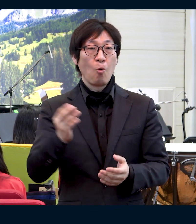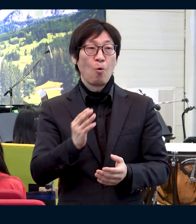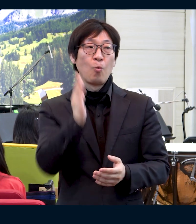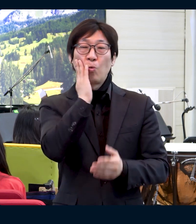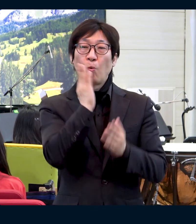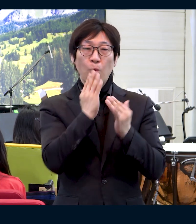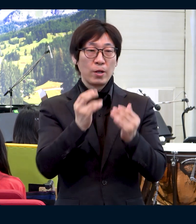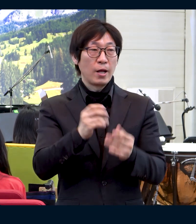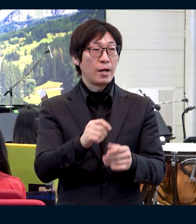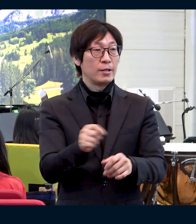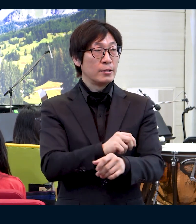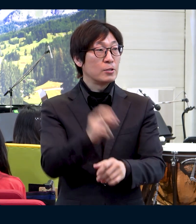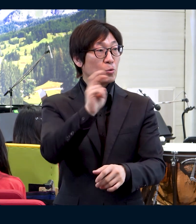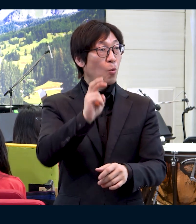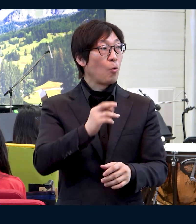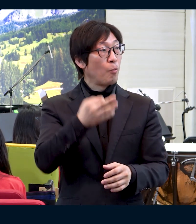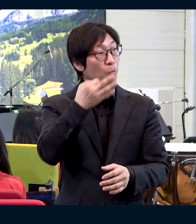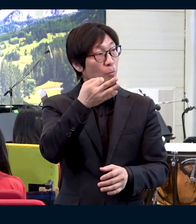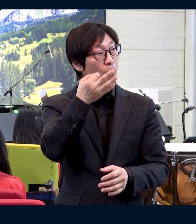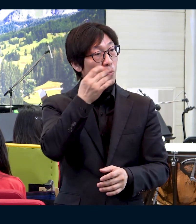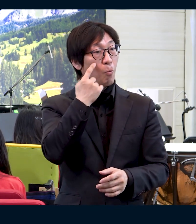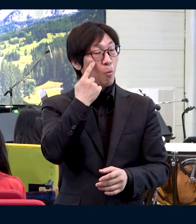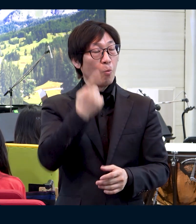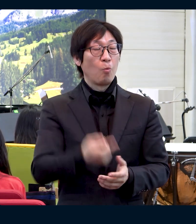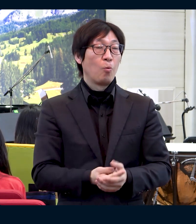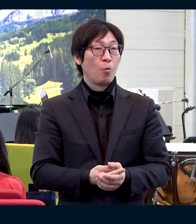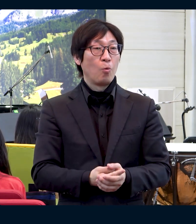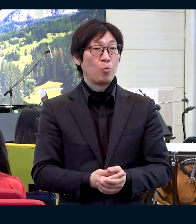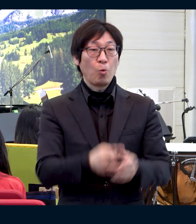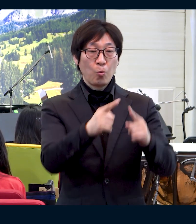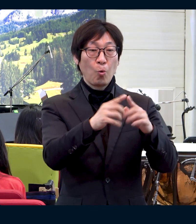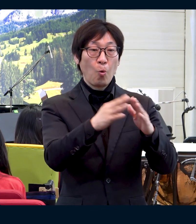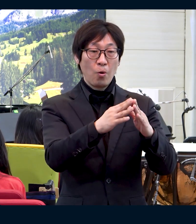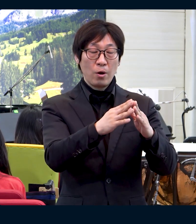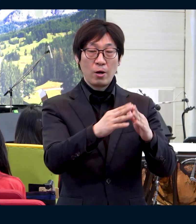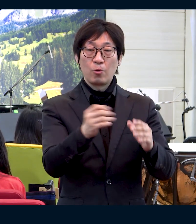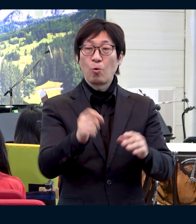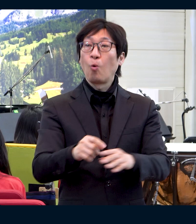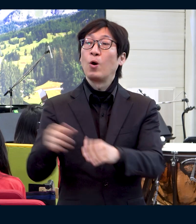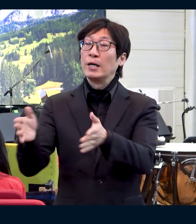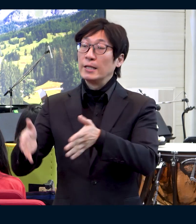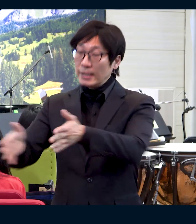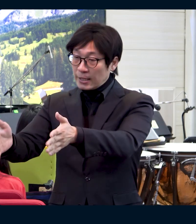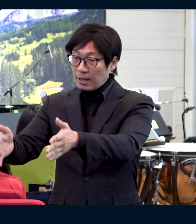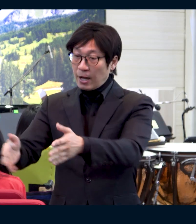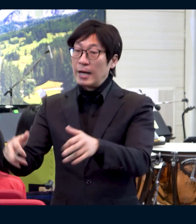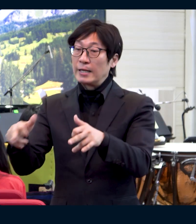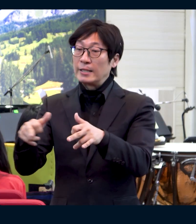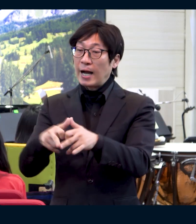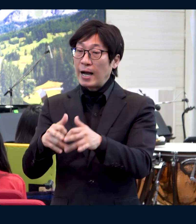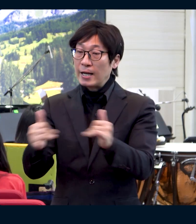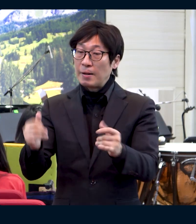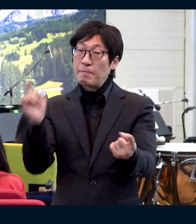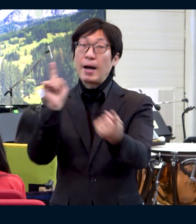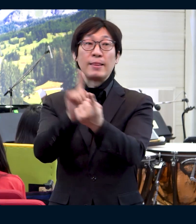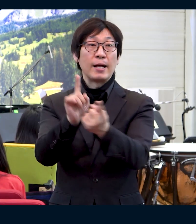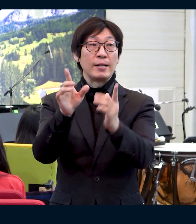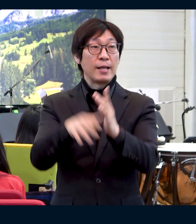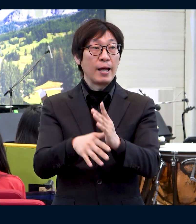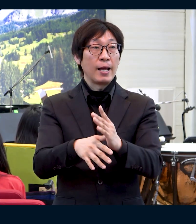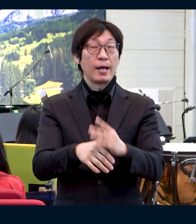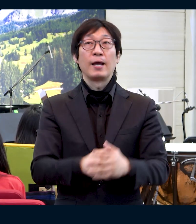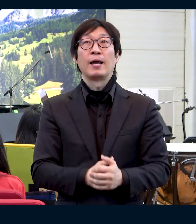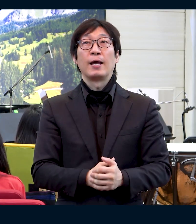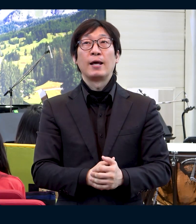찬양을 보면서 또 교회에서나 혹은 길에서 장애인들을 접하면 여러분들은 어떤 마음이 먼저 드십니까? 먼저 번쩍